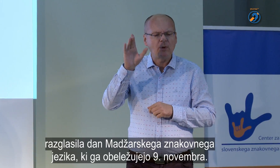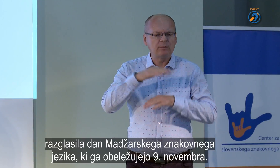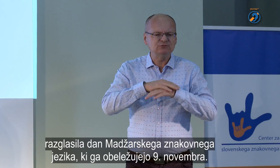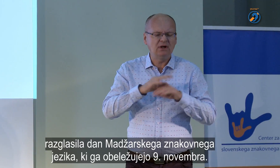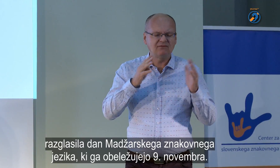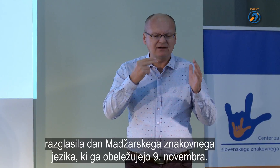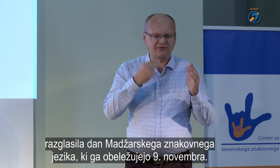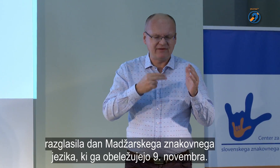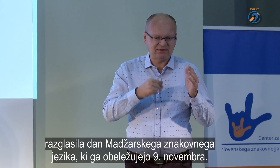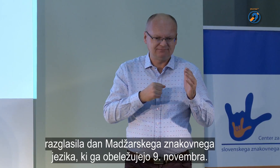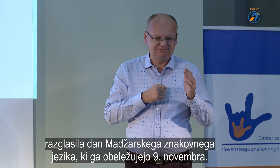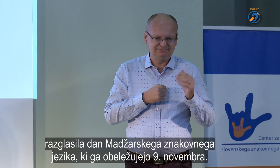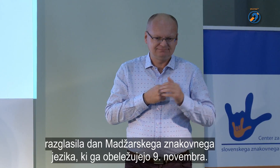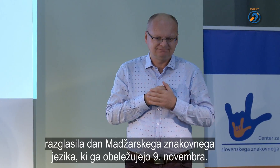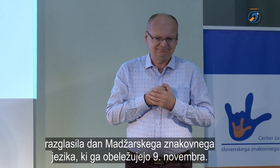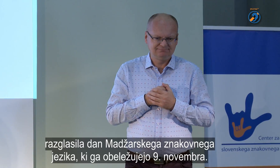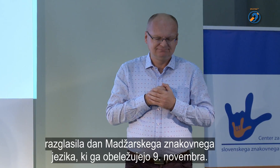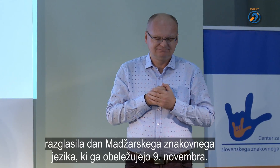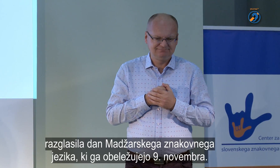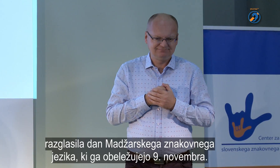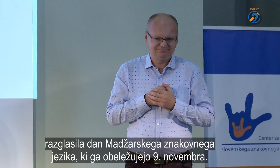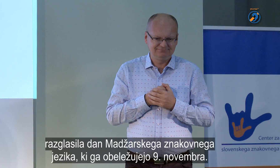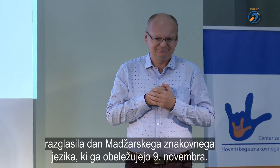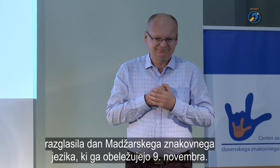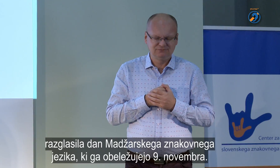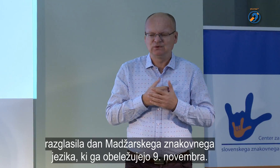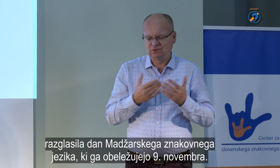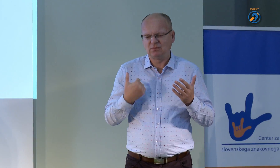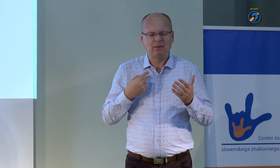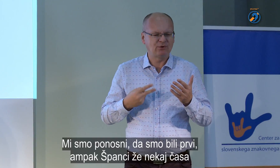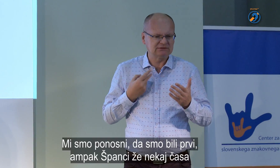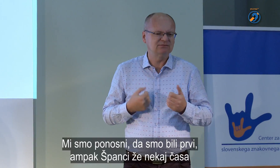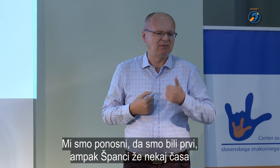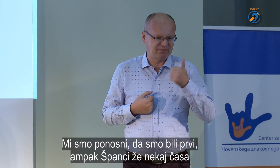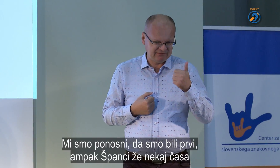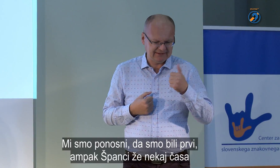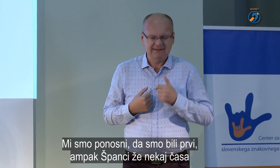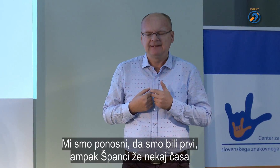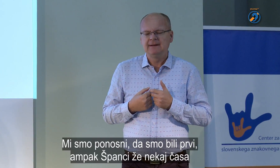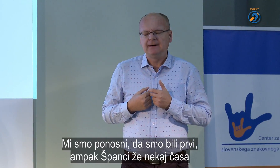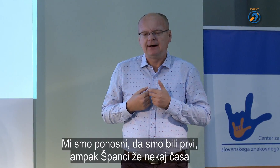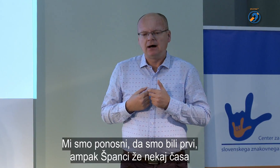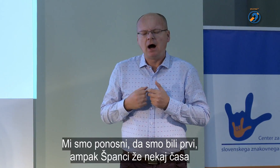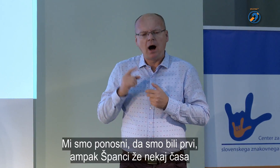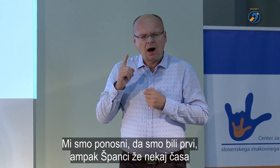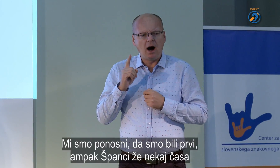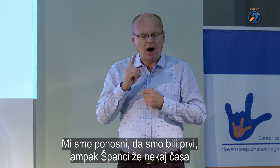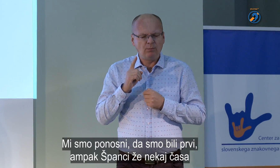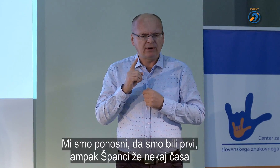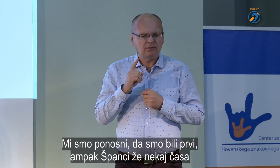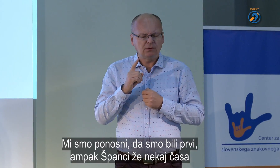jezika in ga obeležujejo 9. novembra. Mi smo ponosni, da smo bili